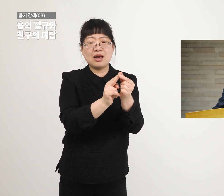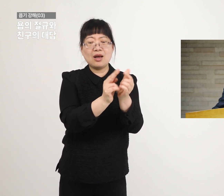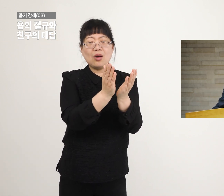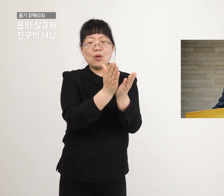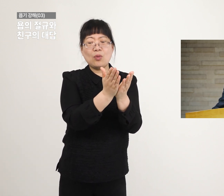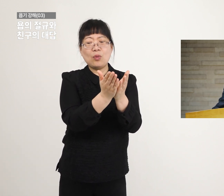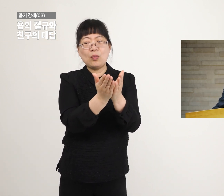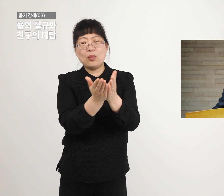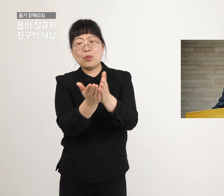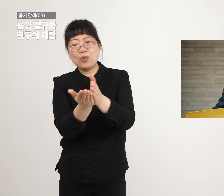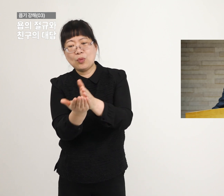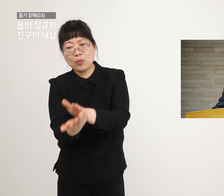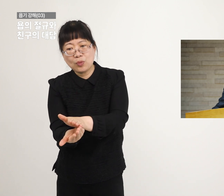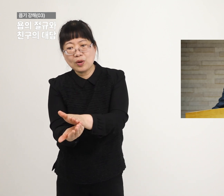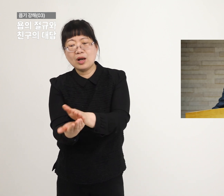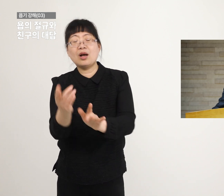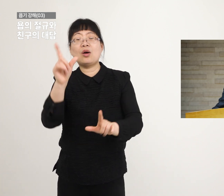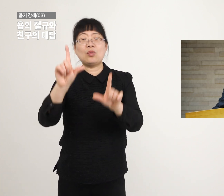침몰하는 광경을 우리는